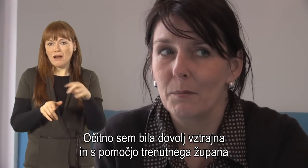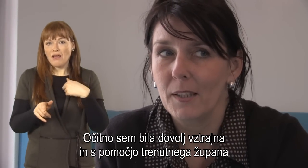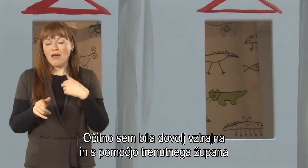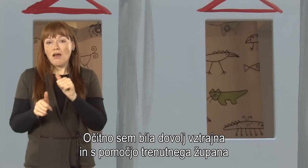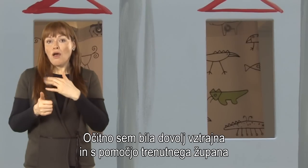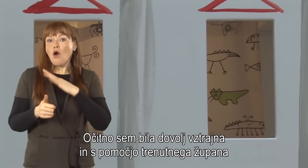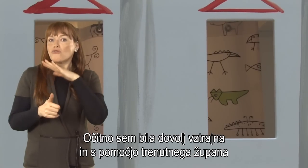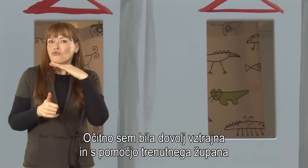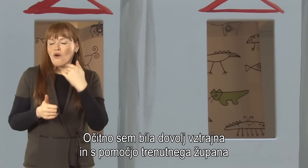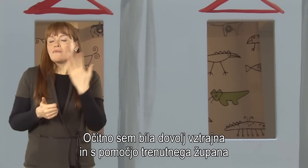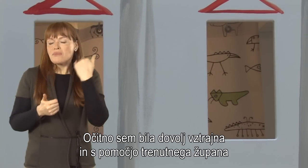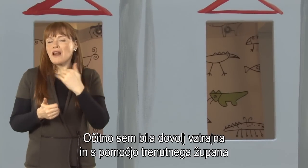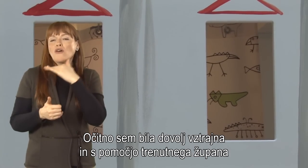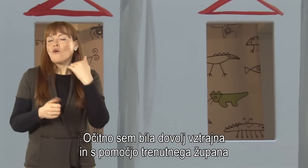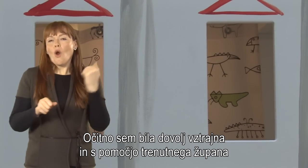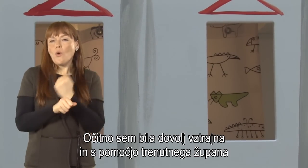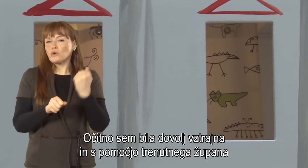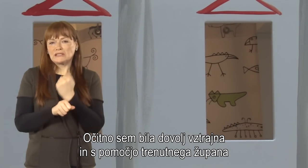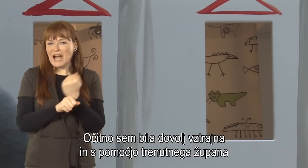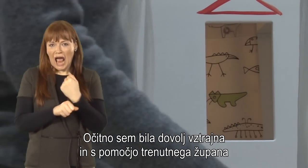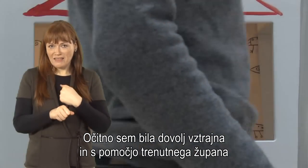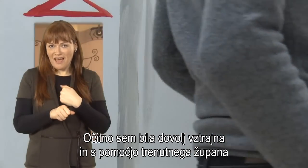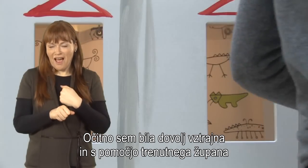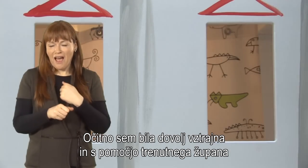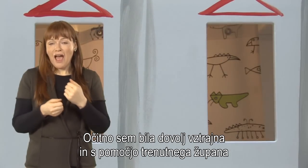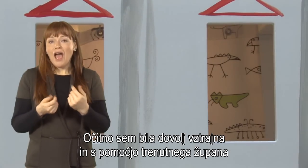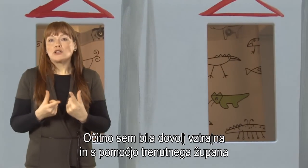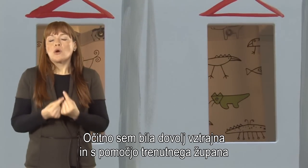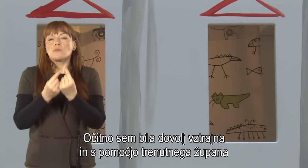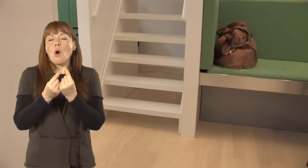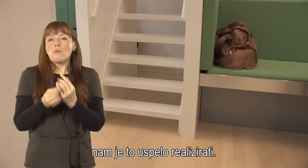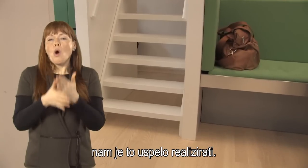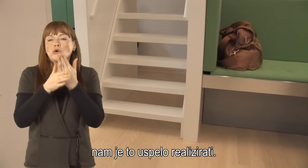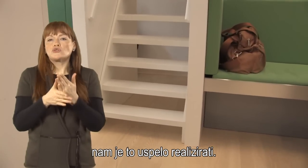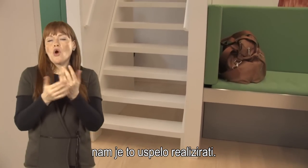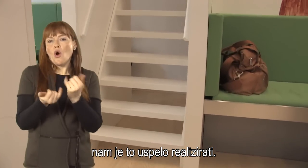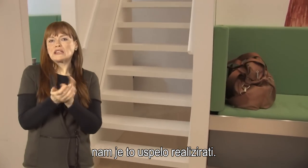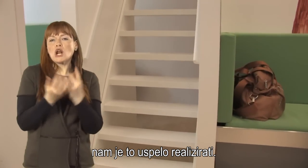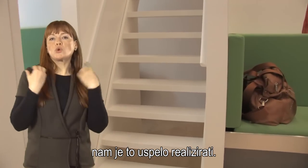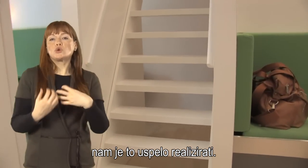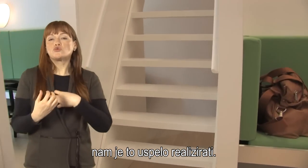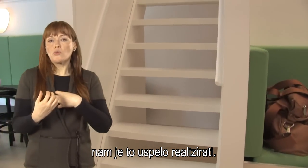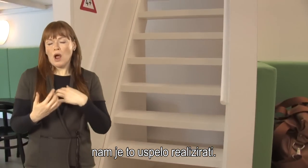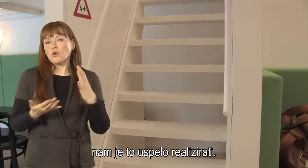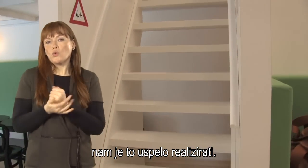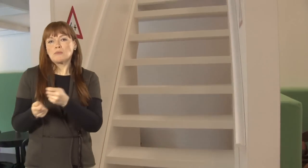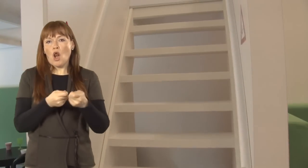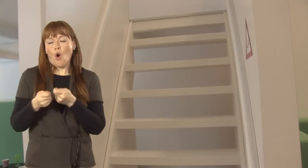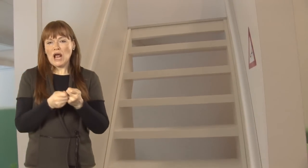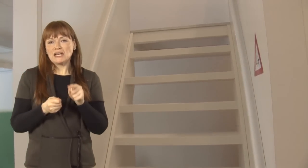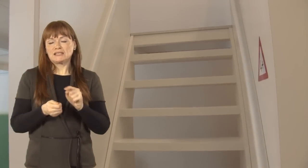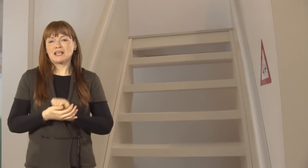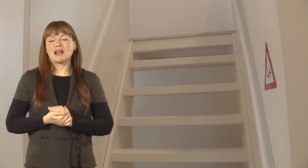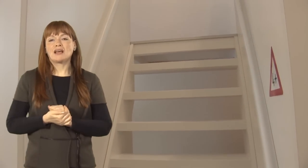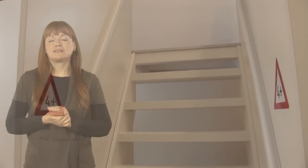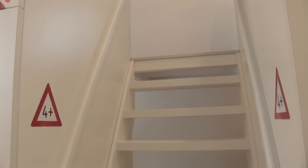Nekako sem bila jaz očitno dovolj vztrajna, no, in s pomočjo pač trenutnega župana je nekako potem tole uspela realizirati, ne.